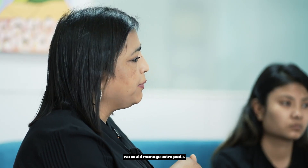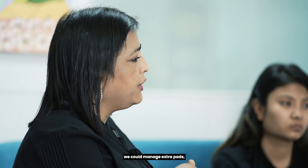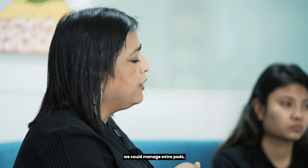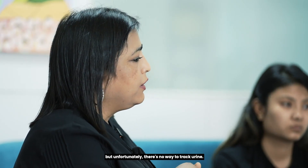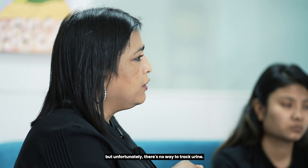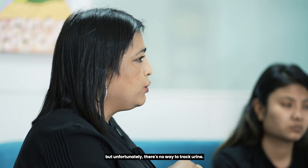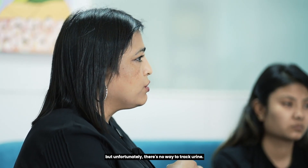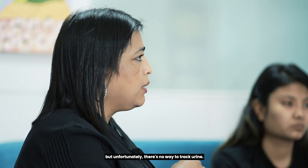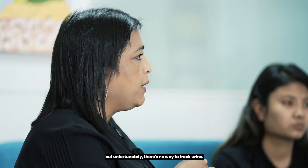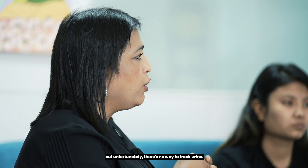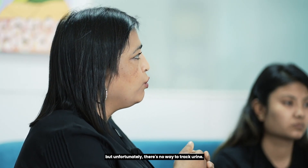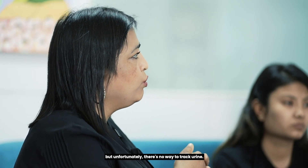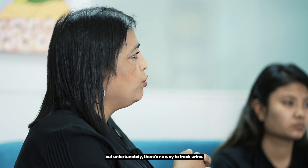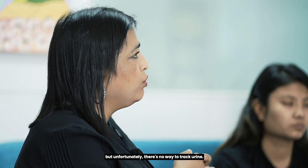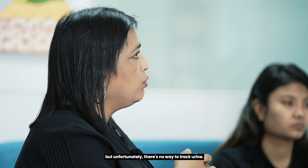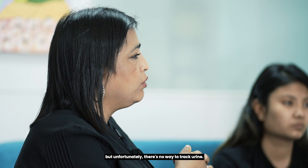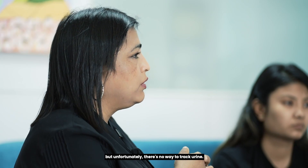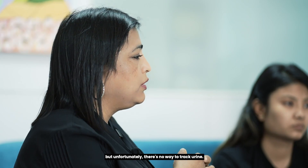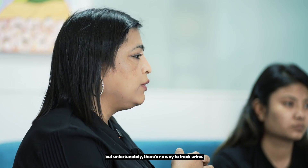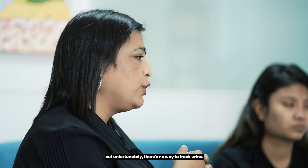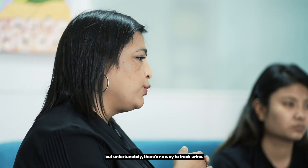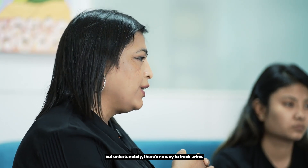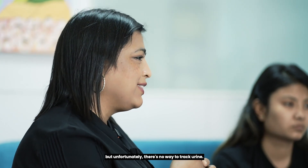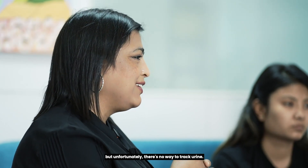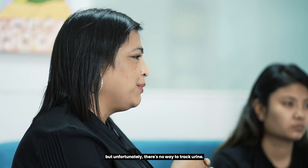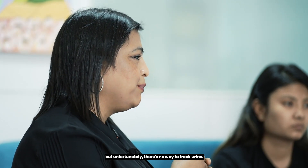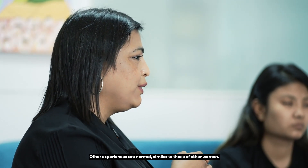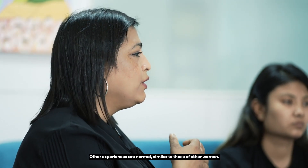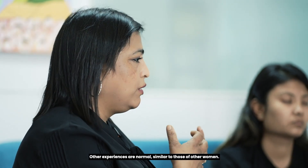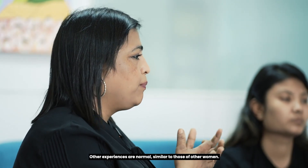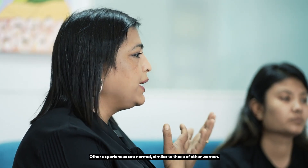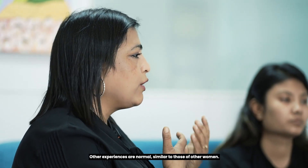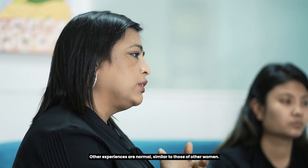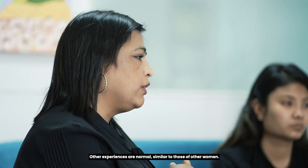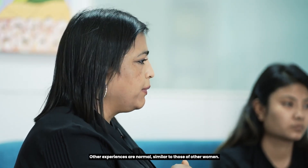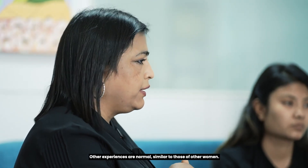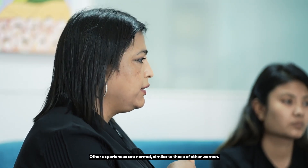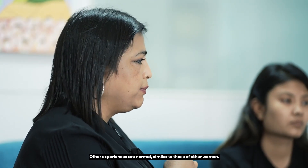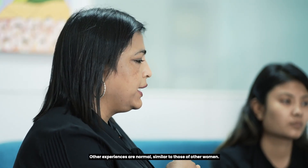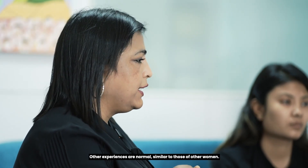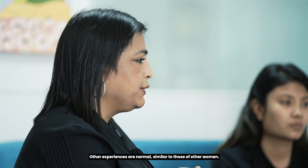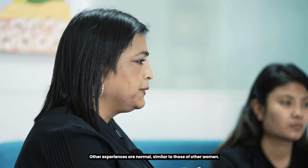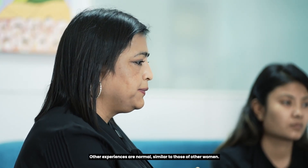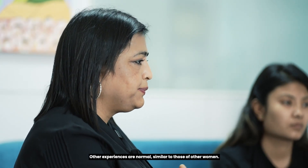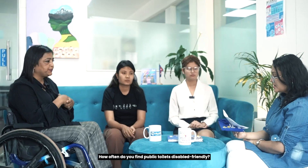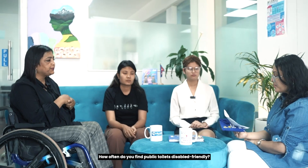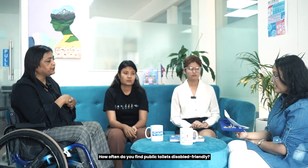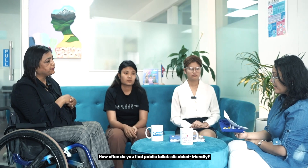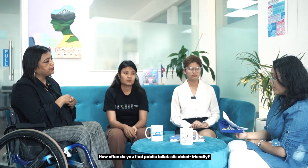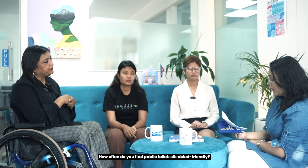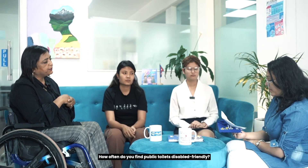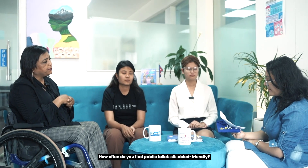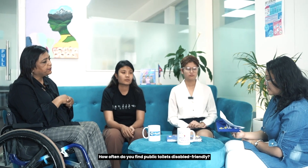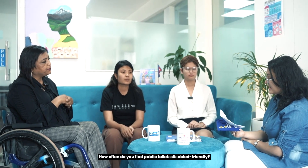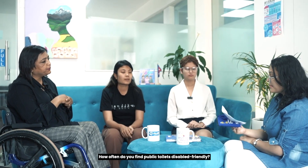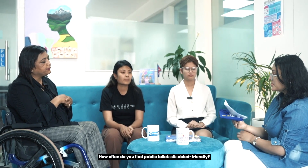कारणले गर्दा पनि त्यो छ. अब अरू कुरा त अब पहिलाको त नर्मलै भइहाल्यो. जस्तै